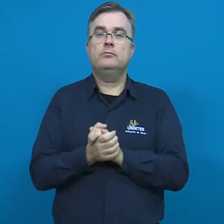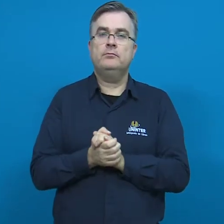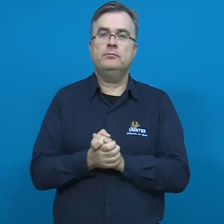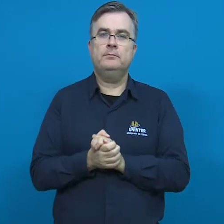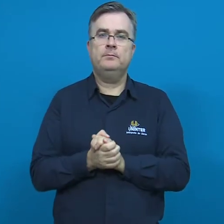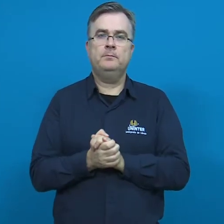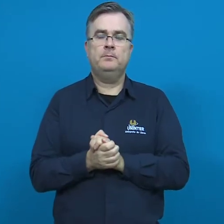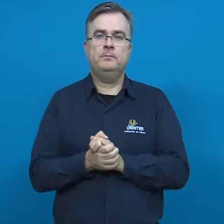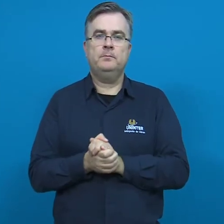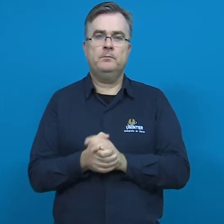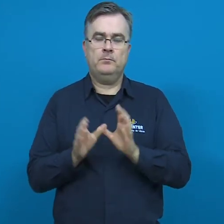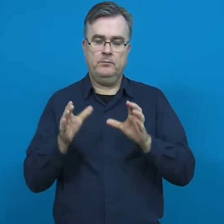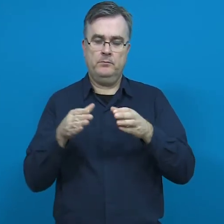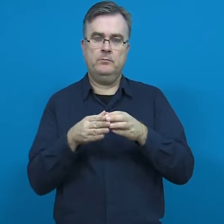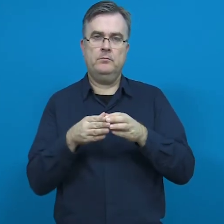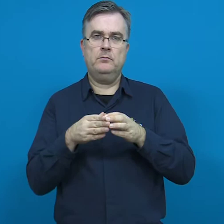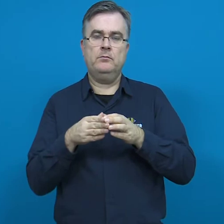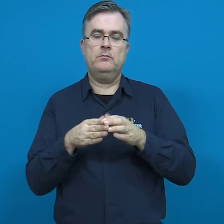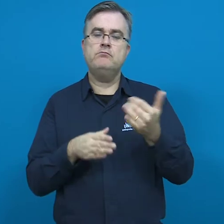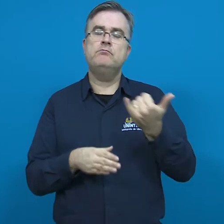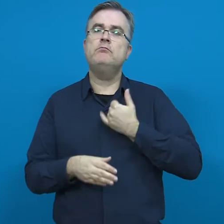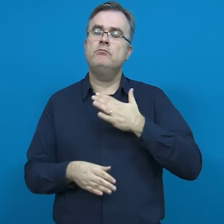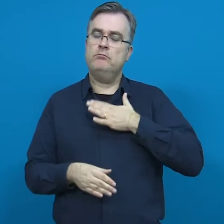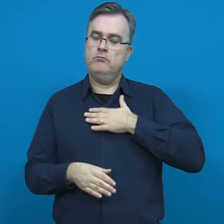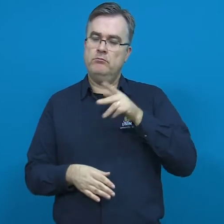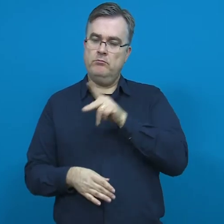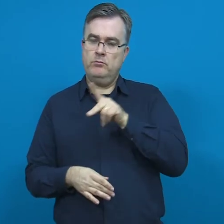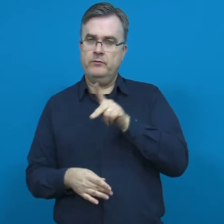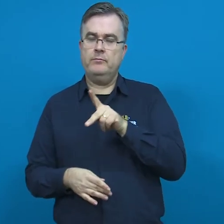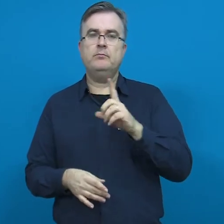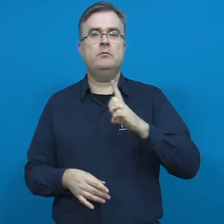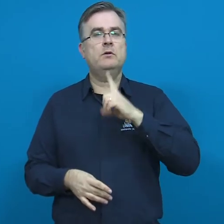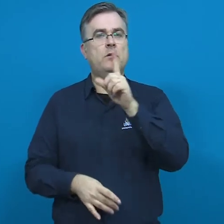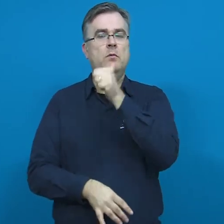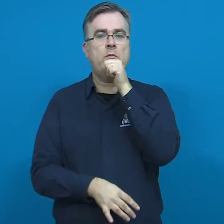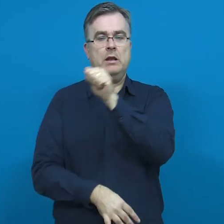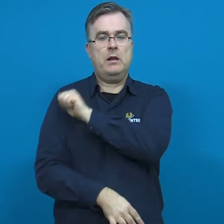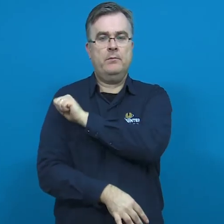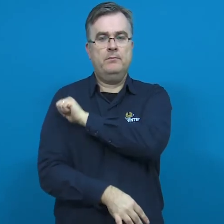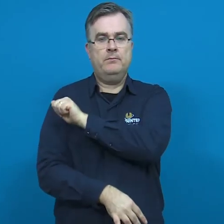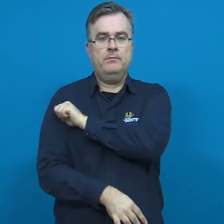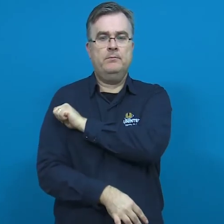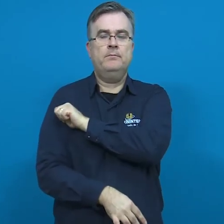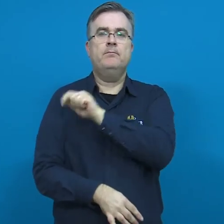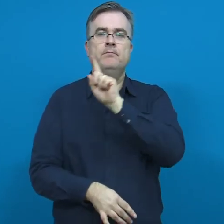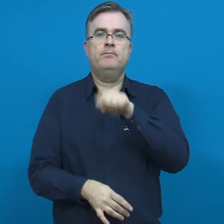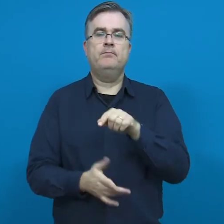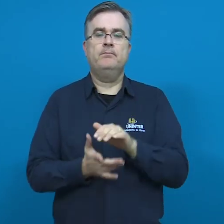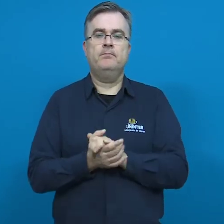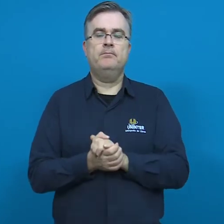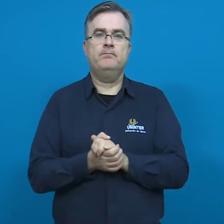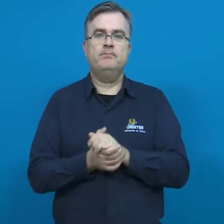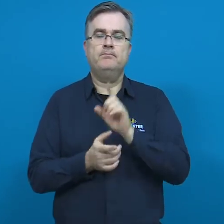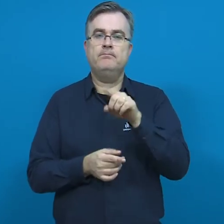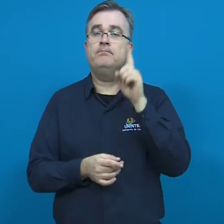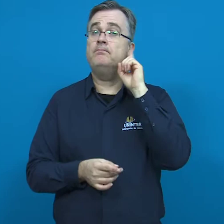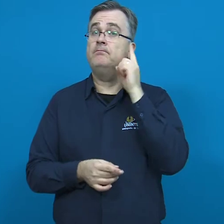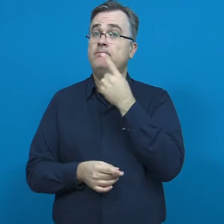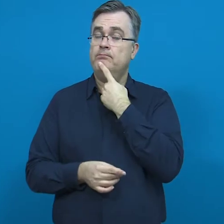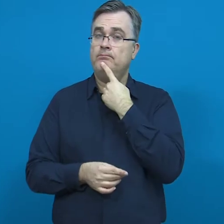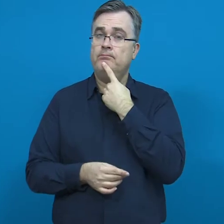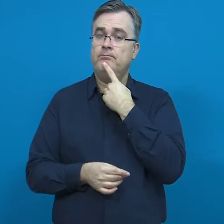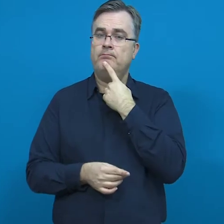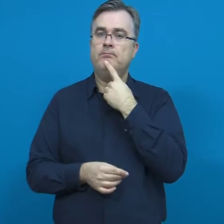né? E a turma chegou para mim: professor, tem uma aluna, né, que é